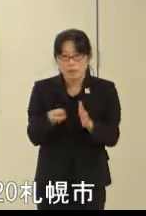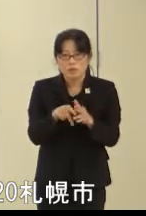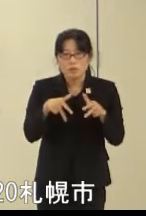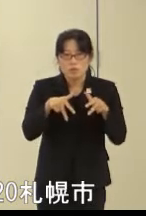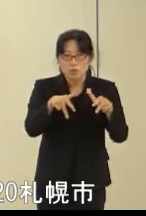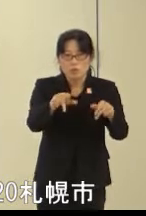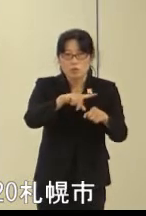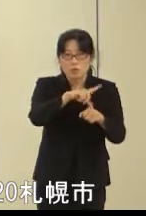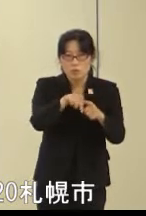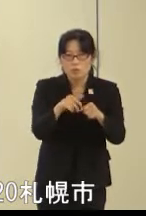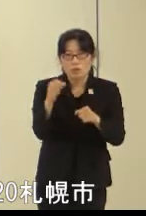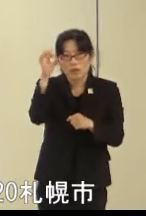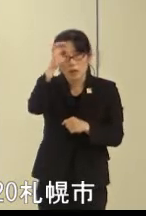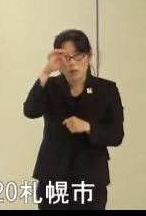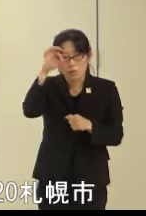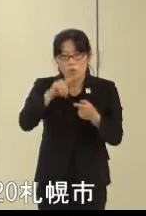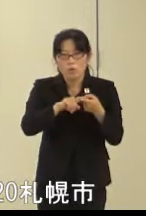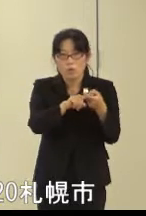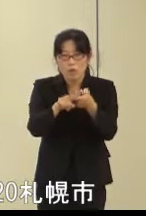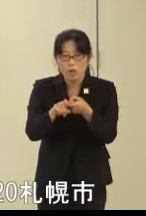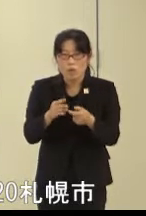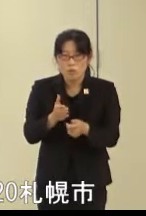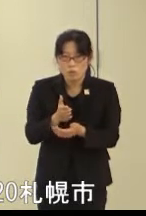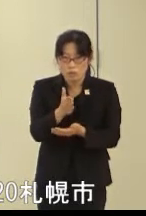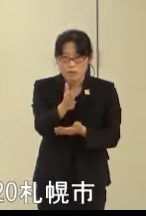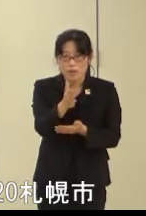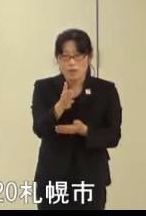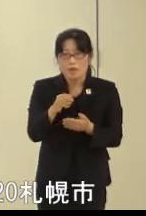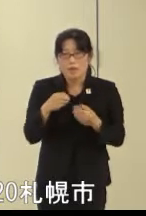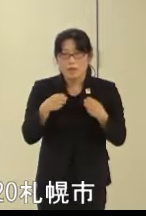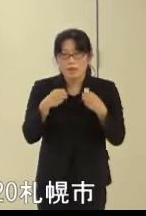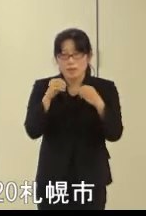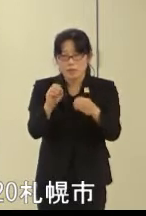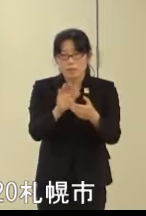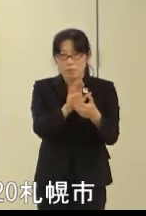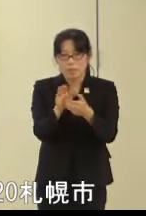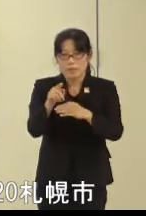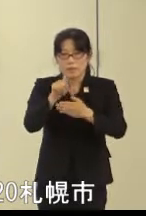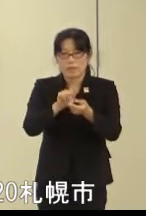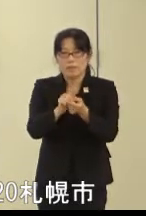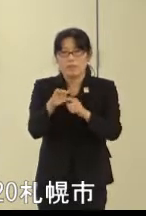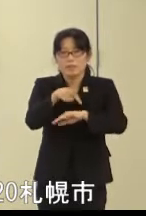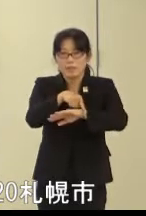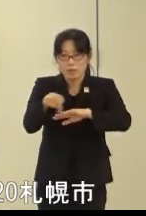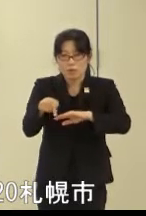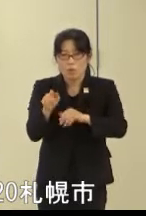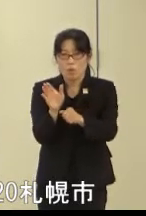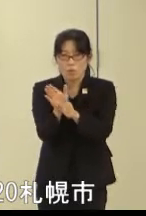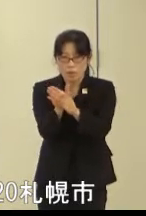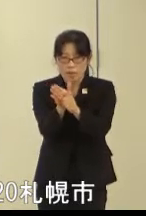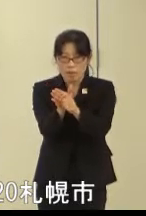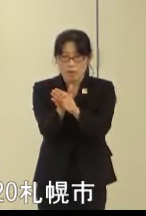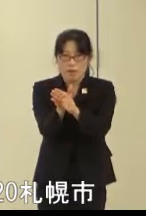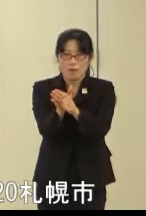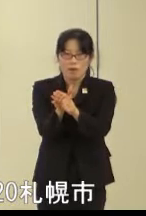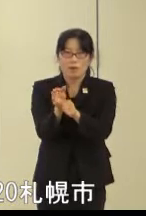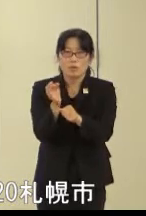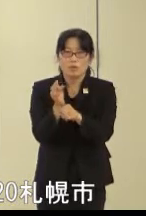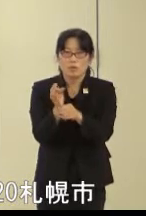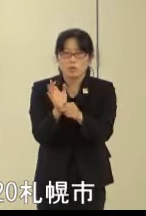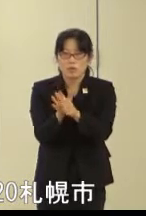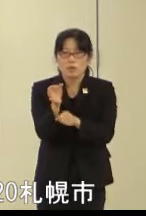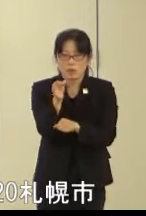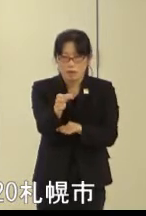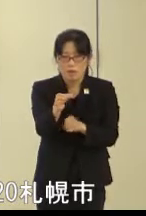てを行っておりました感染防止対策助成のかでありますけれどもこれはの観光協会の